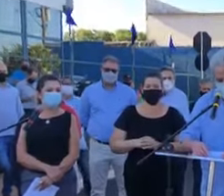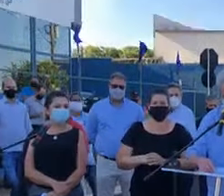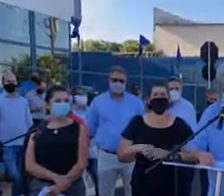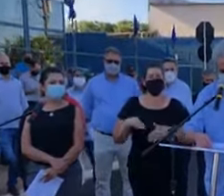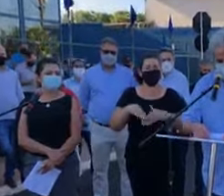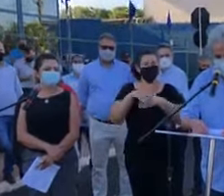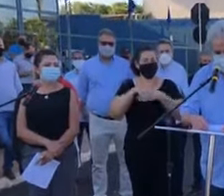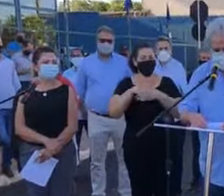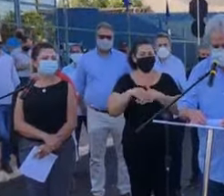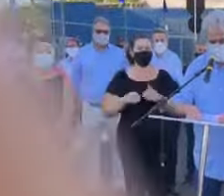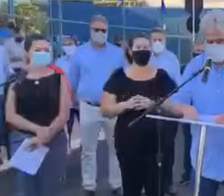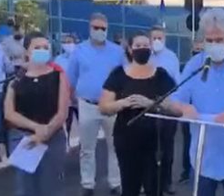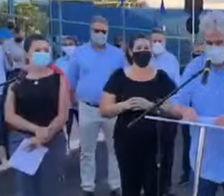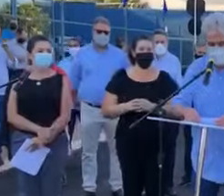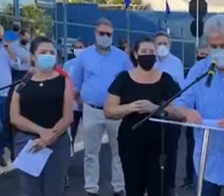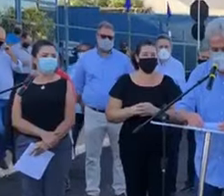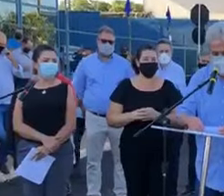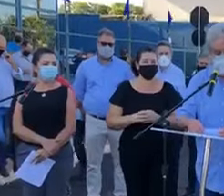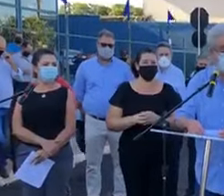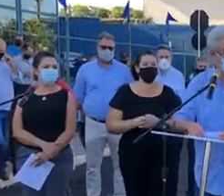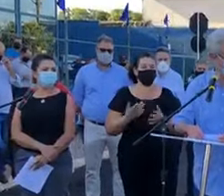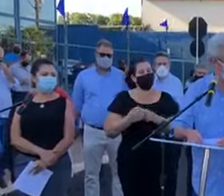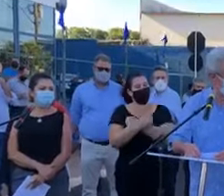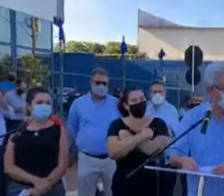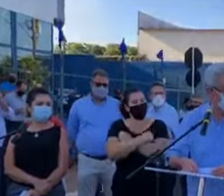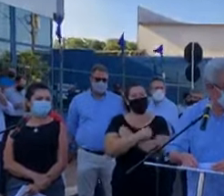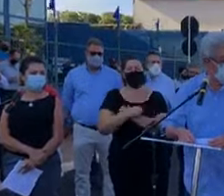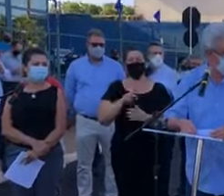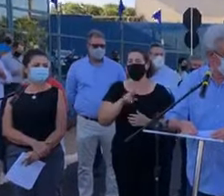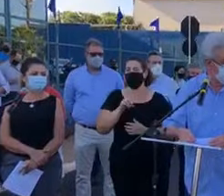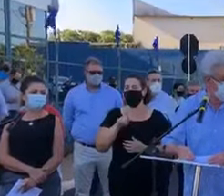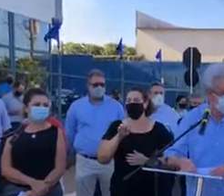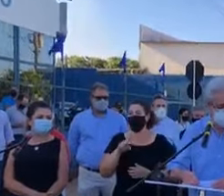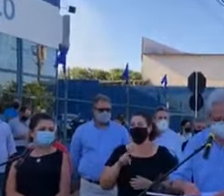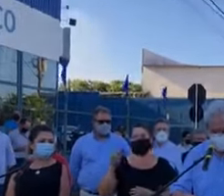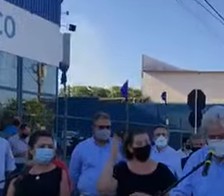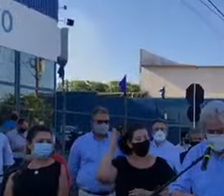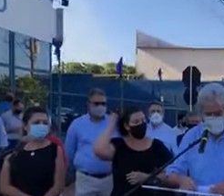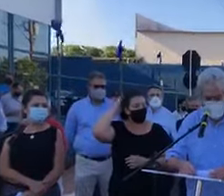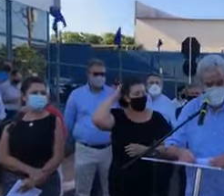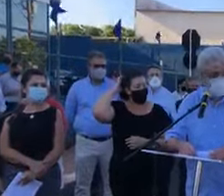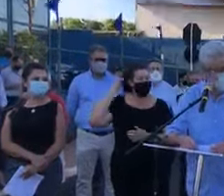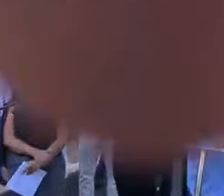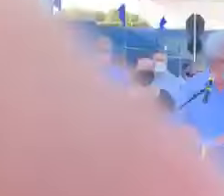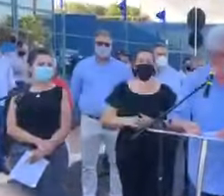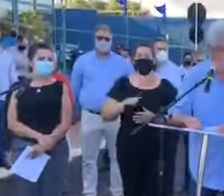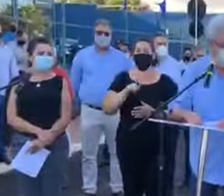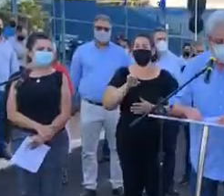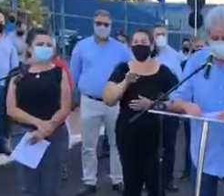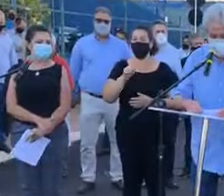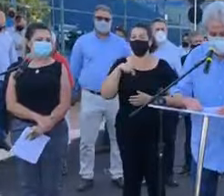Quero cumprimentar aqui. Um abraço para o Rogério, que está no Pará, o